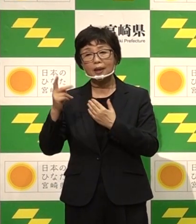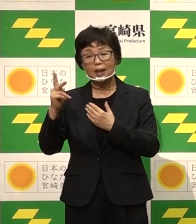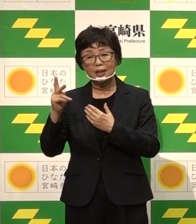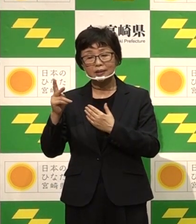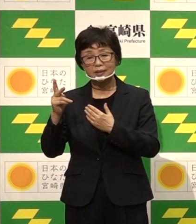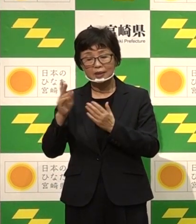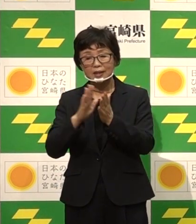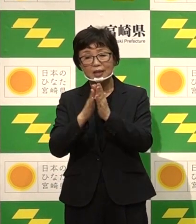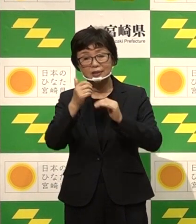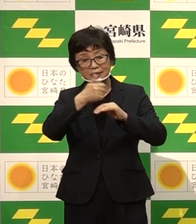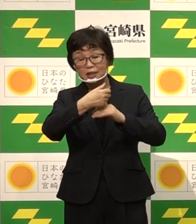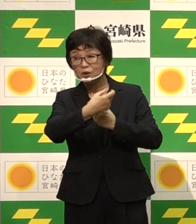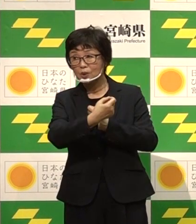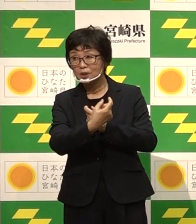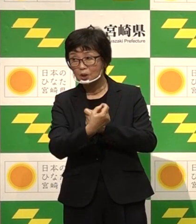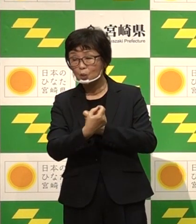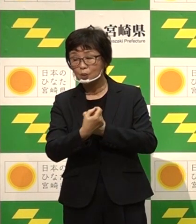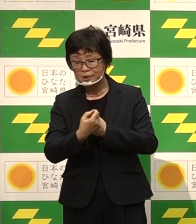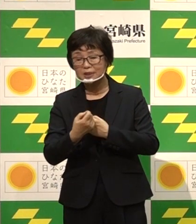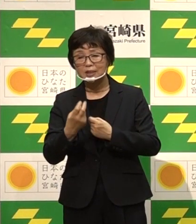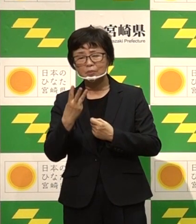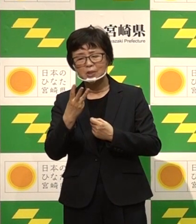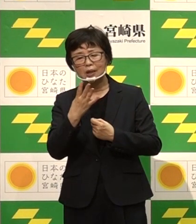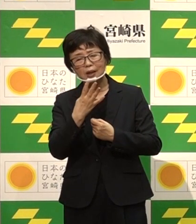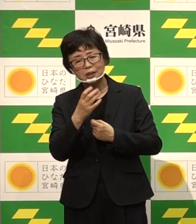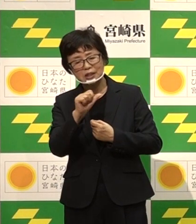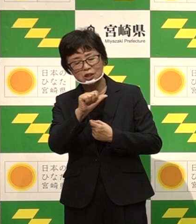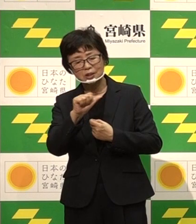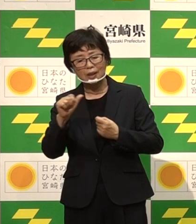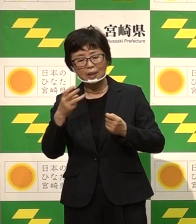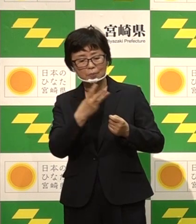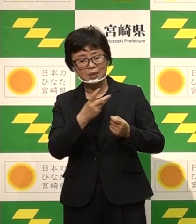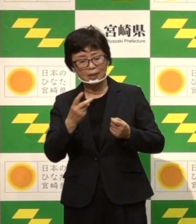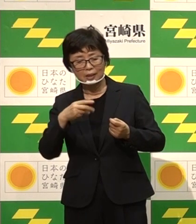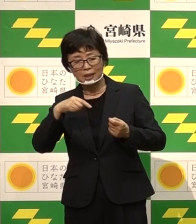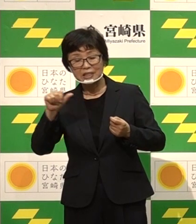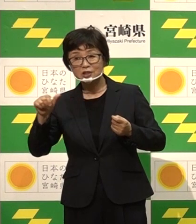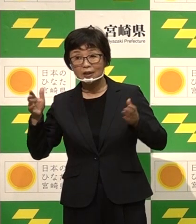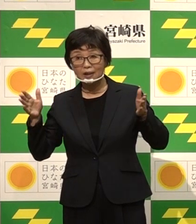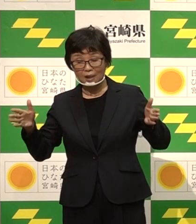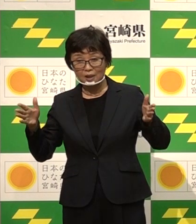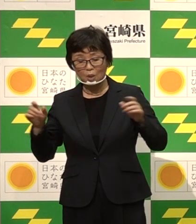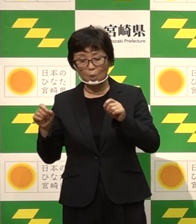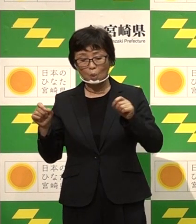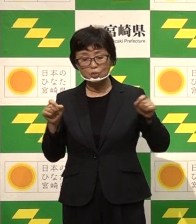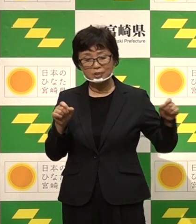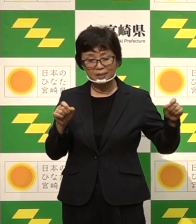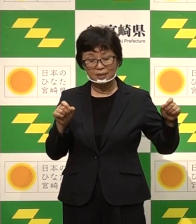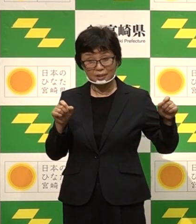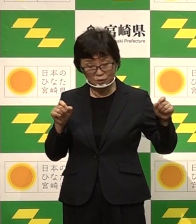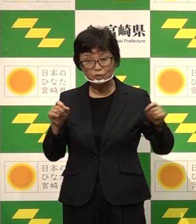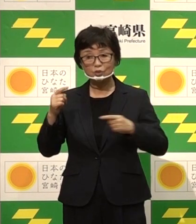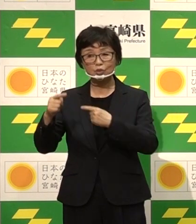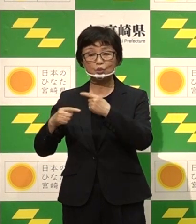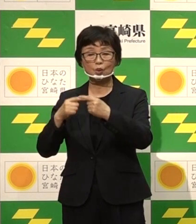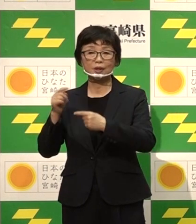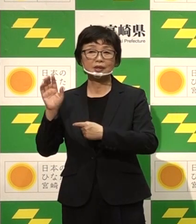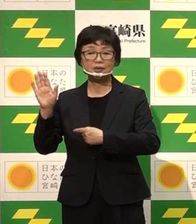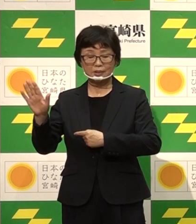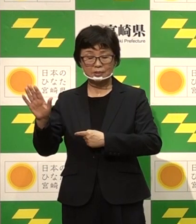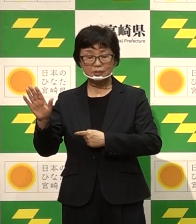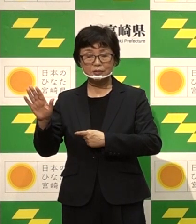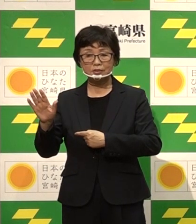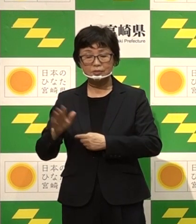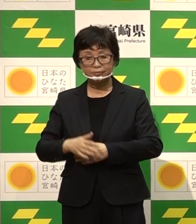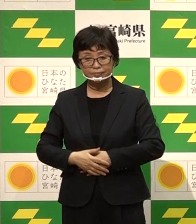知事がおっしゃられたとおりですね、まあ、3日から5日ぐらい遅れているというようなお話を伺っているところであります。ま